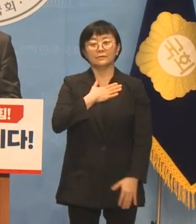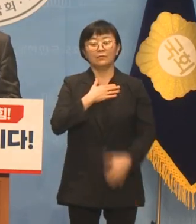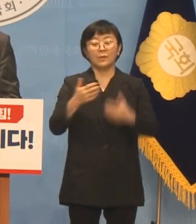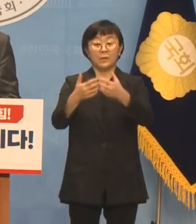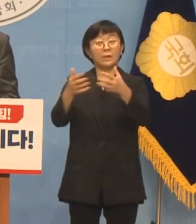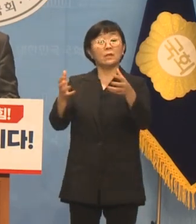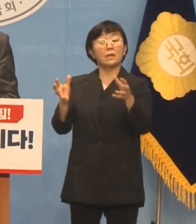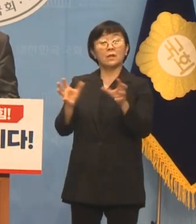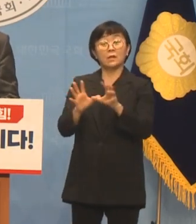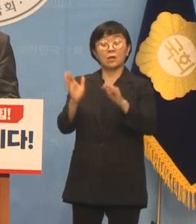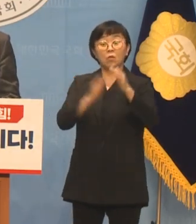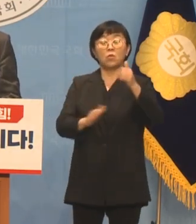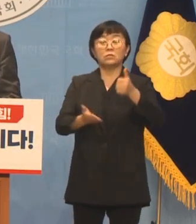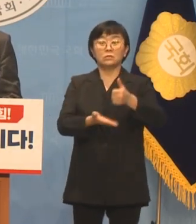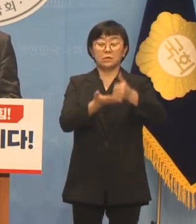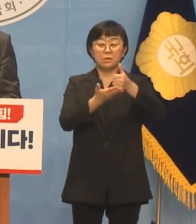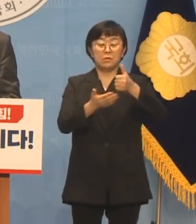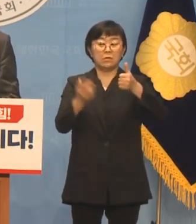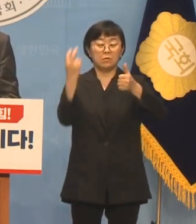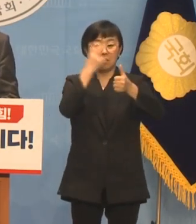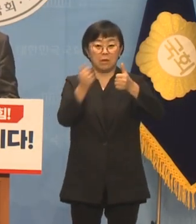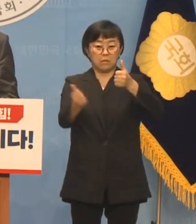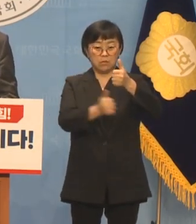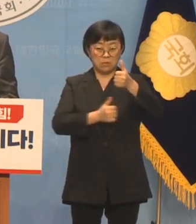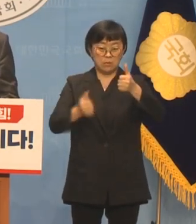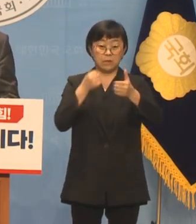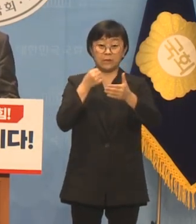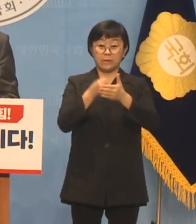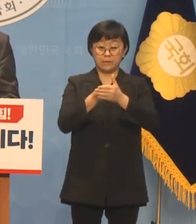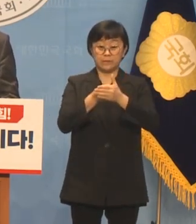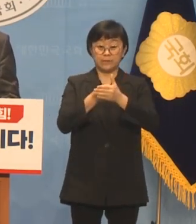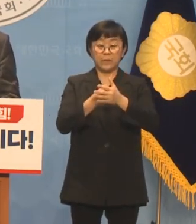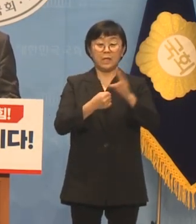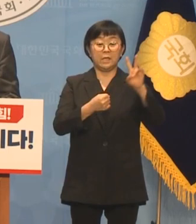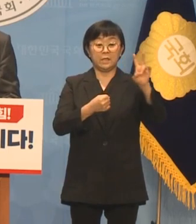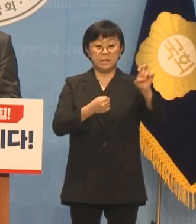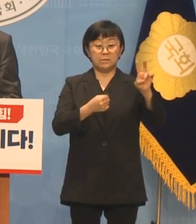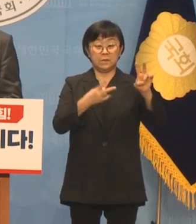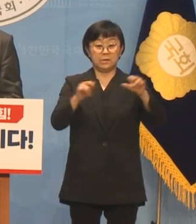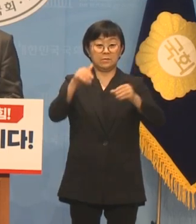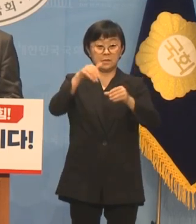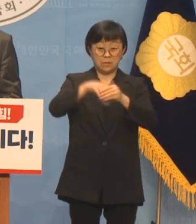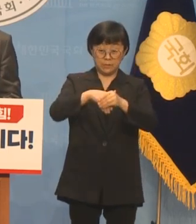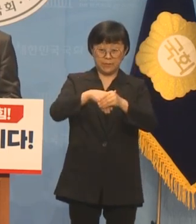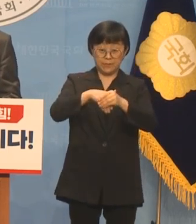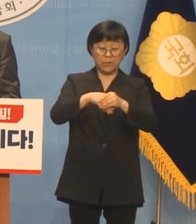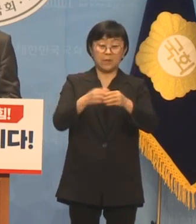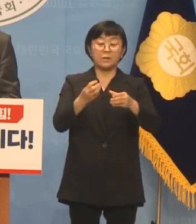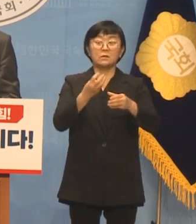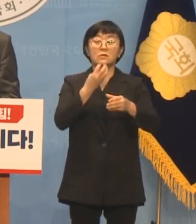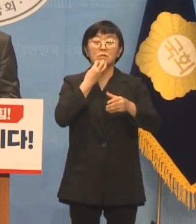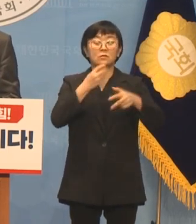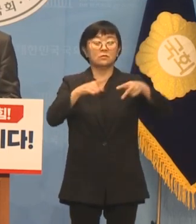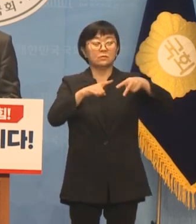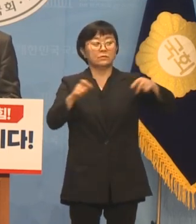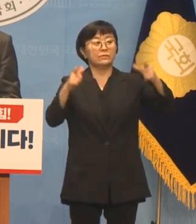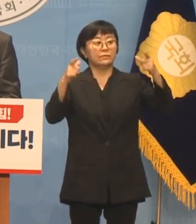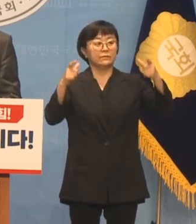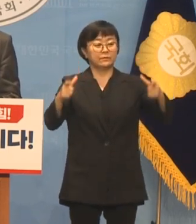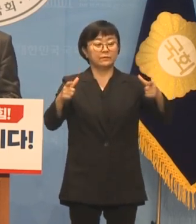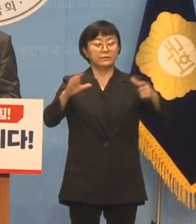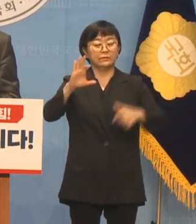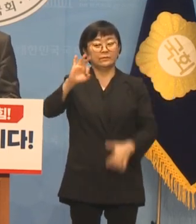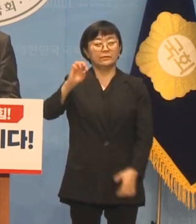당의 공천관리위원회 결정에 따라서 22대 총선 서울 서대문구